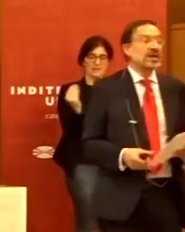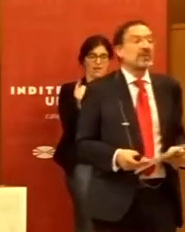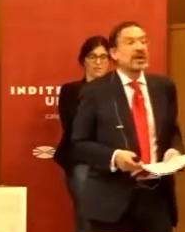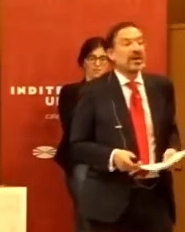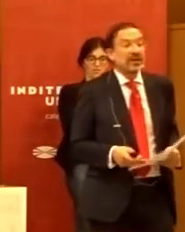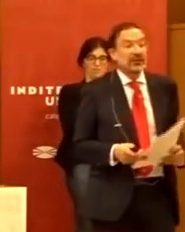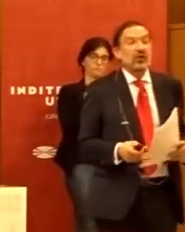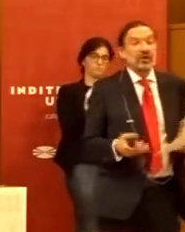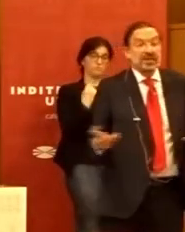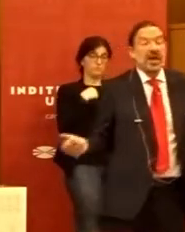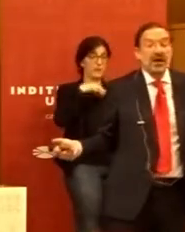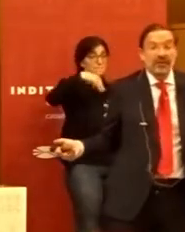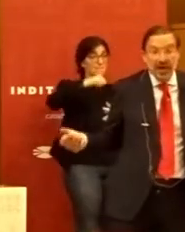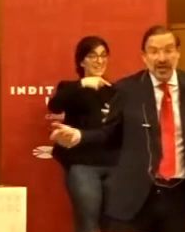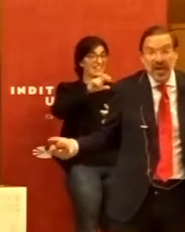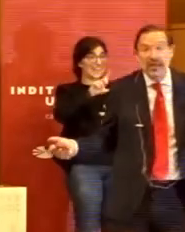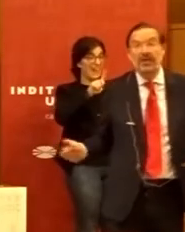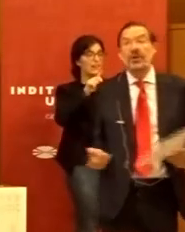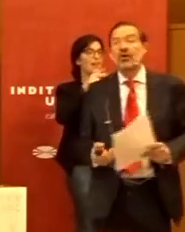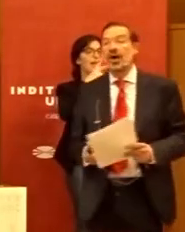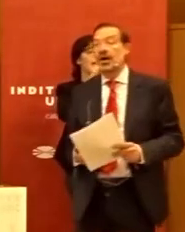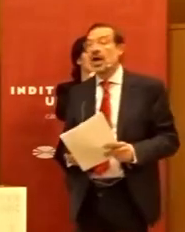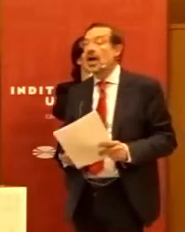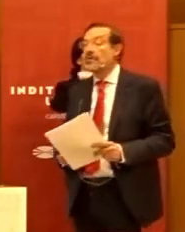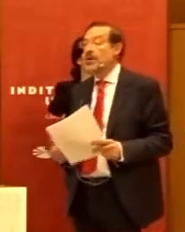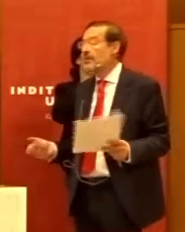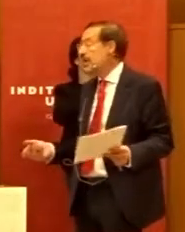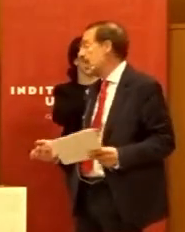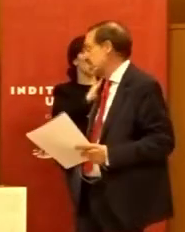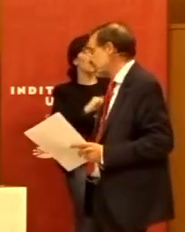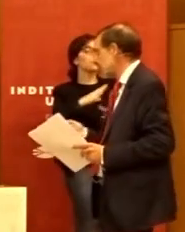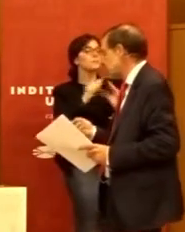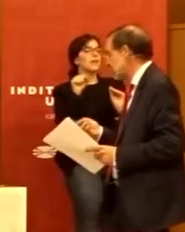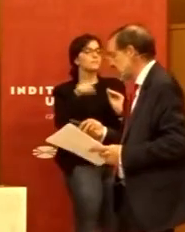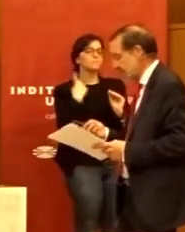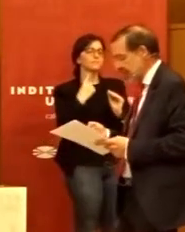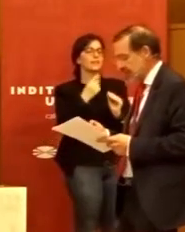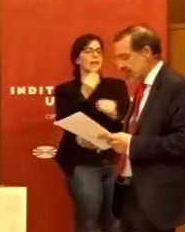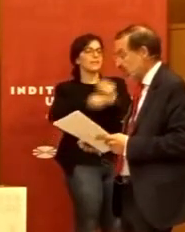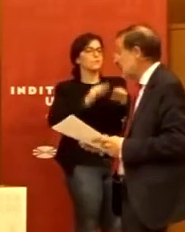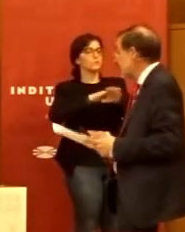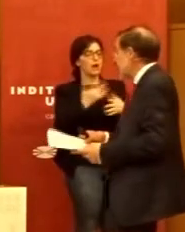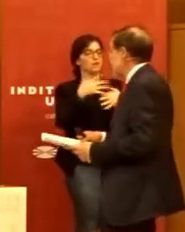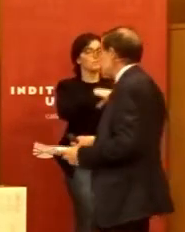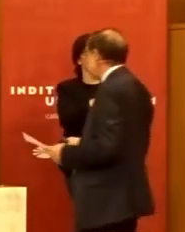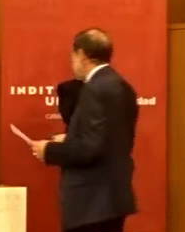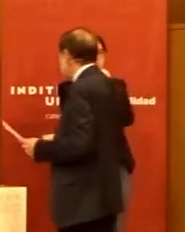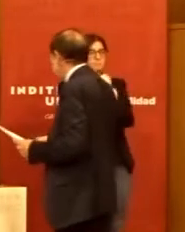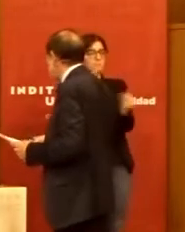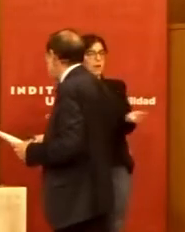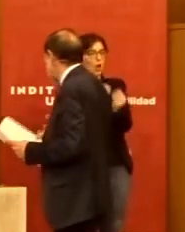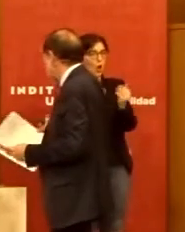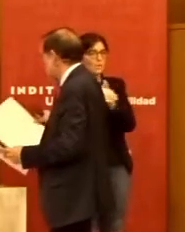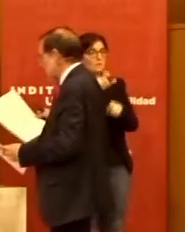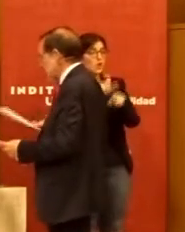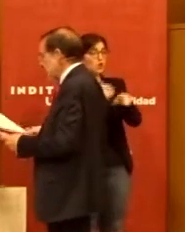en la Universidad Miguel Hernández, con esa finalidad de mejorar la empleabilidad de las personas con discapacidad intelectual. Y si hay tiempo